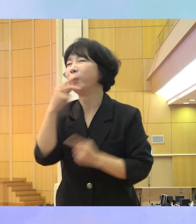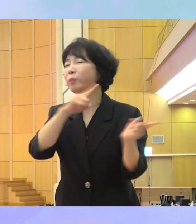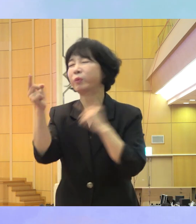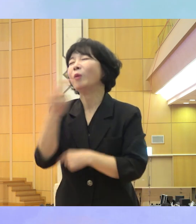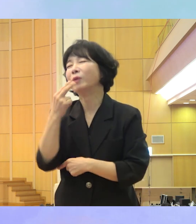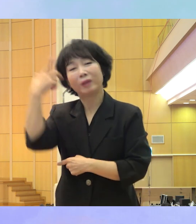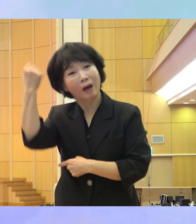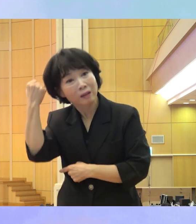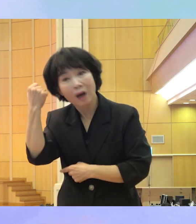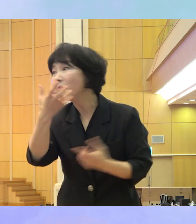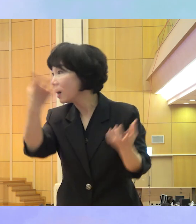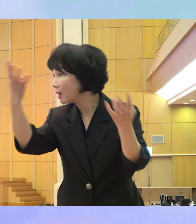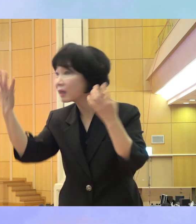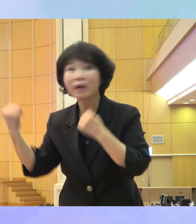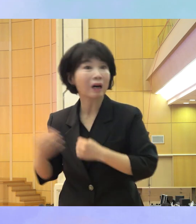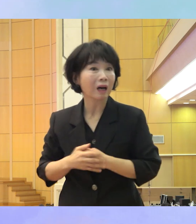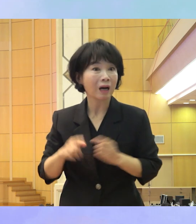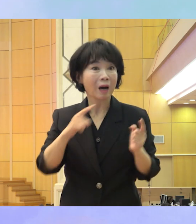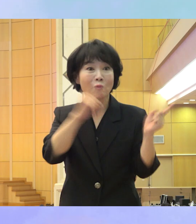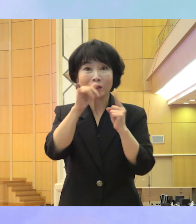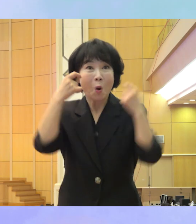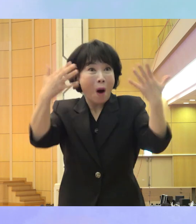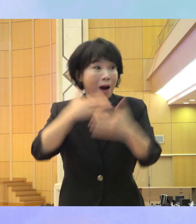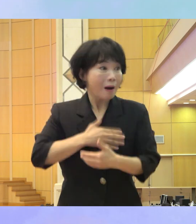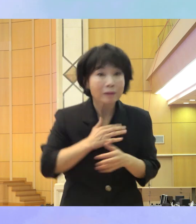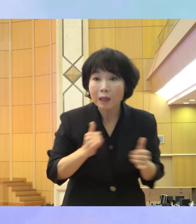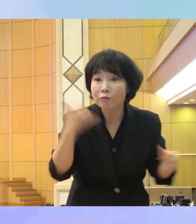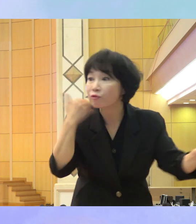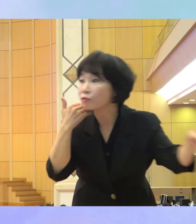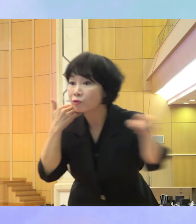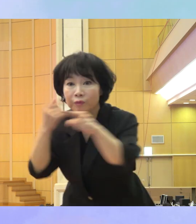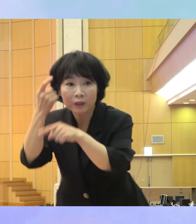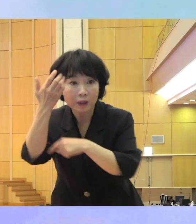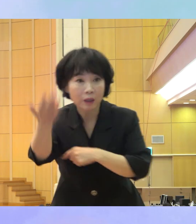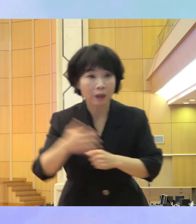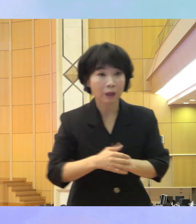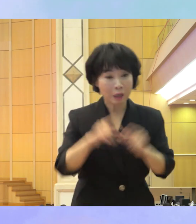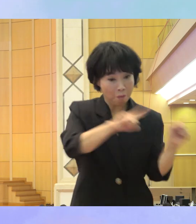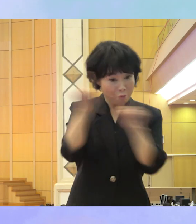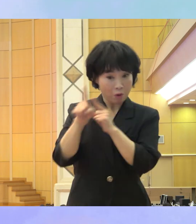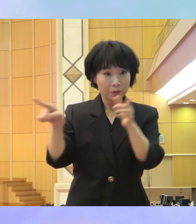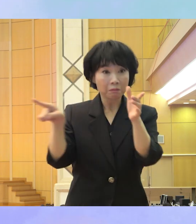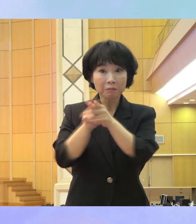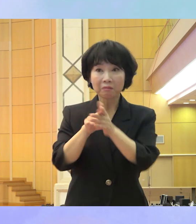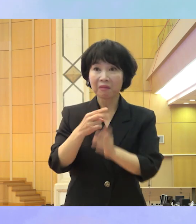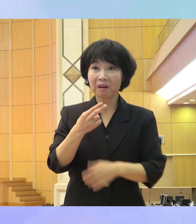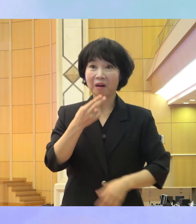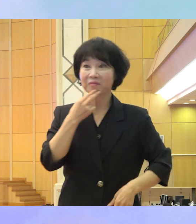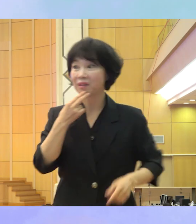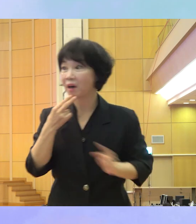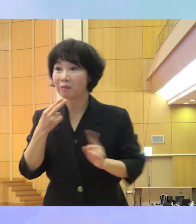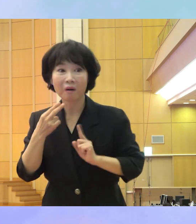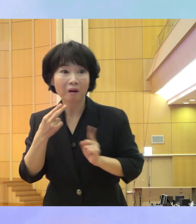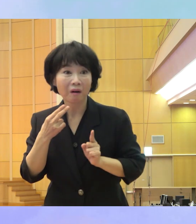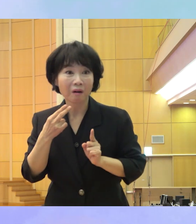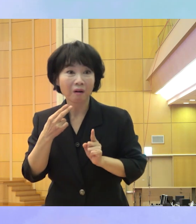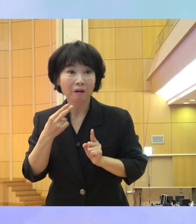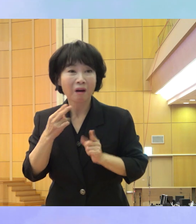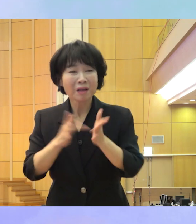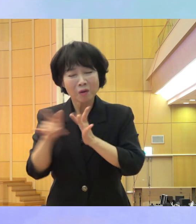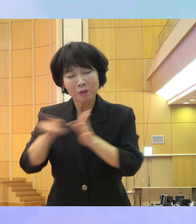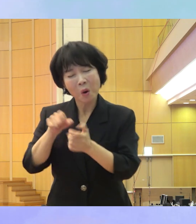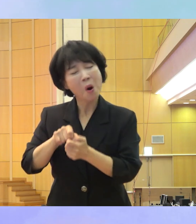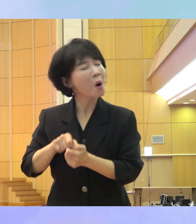신앙이 얼마나 되냐 이거예요. 여러분, 부활신앙, 부활의 믿음이 없으면 수십 년